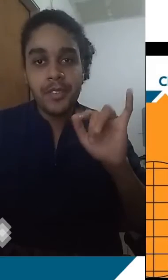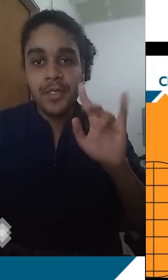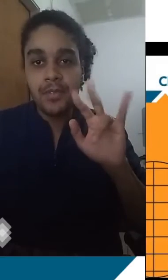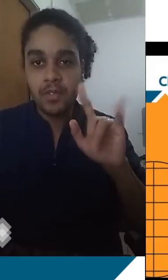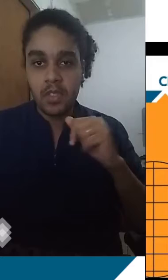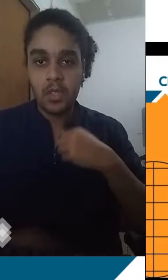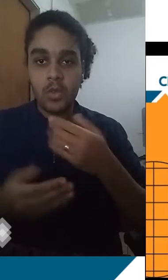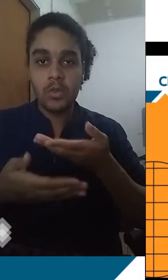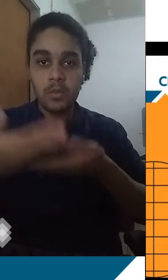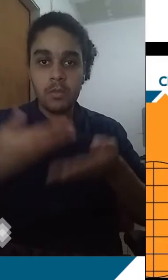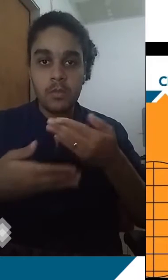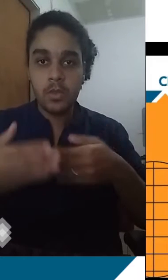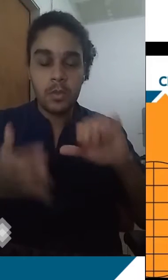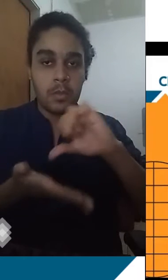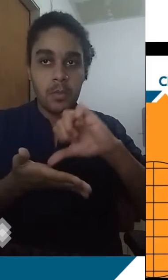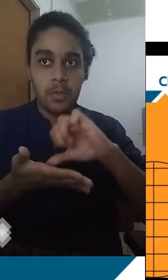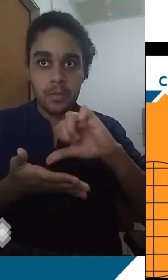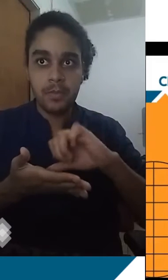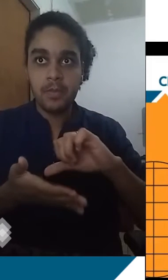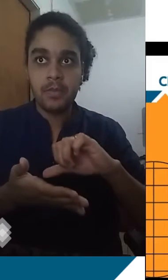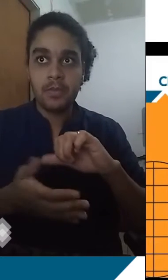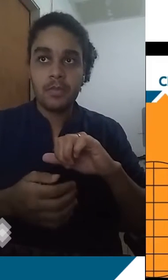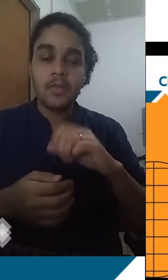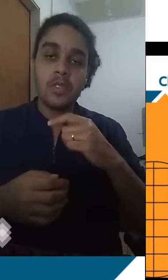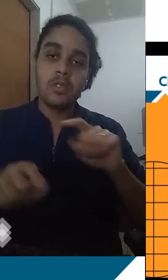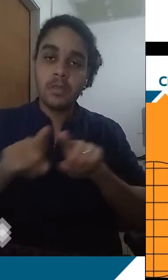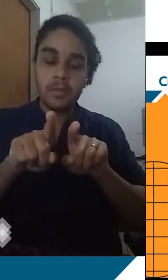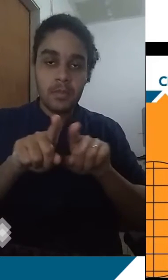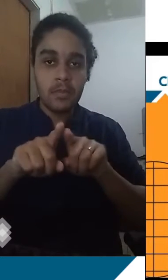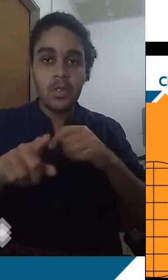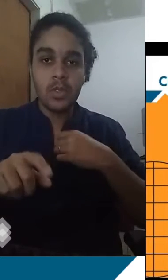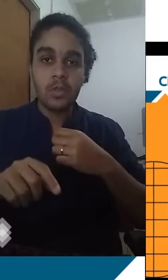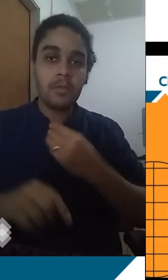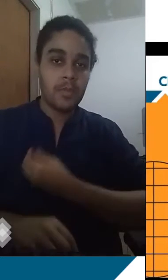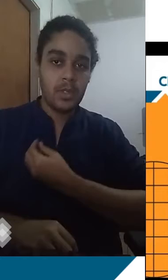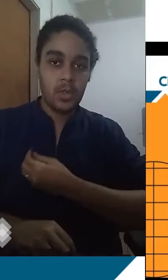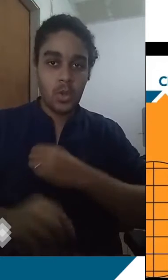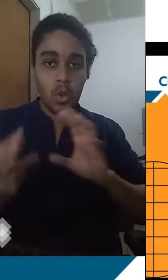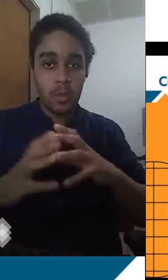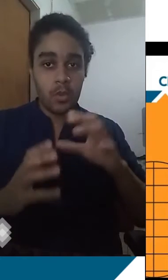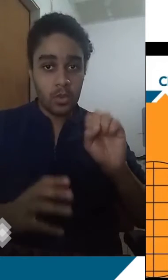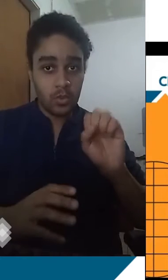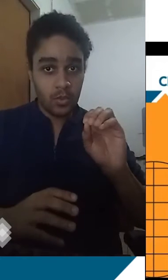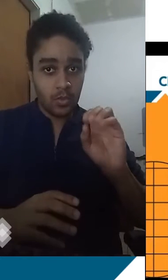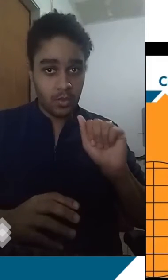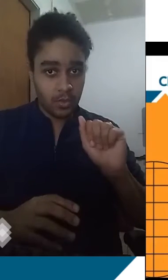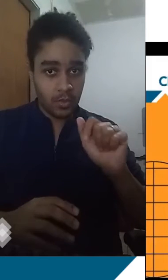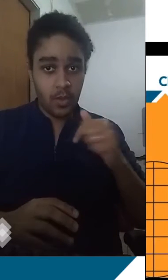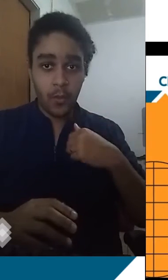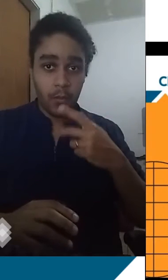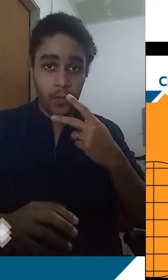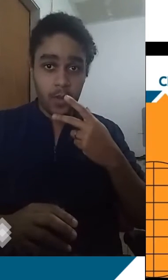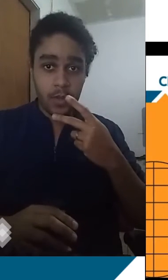pessoal, eu me chamo Lívia, eu sou mediadora de História do Polo Bangu e também sou integrante do Grupo SOA. E estou aqui hoje para conversar com vocês sobre um